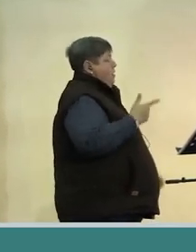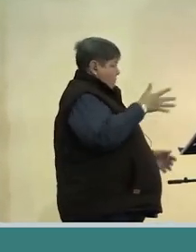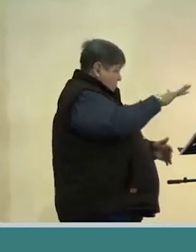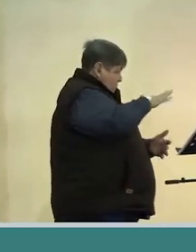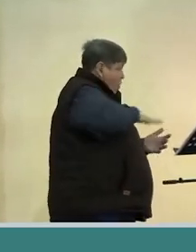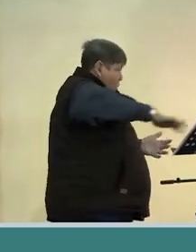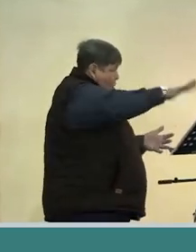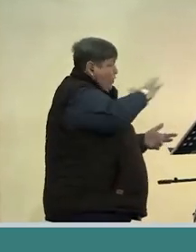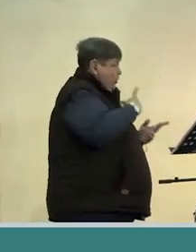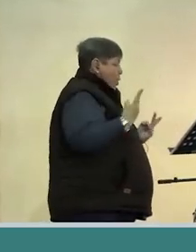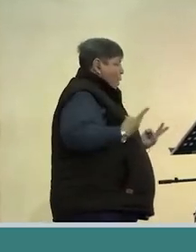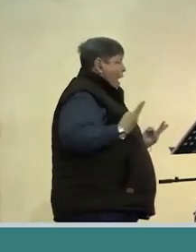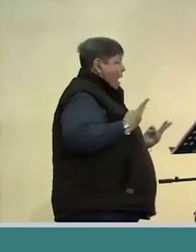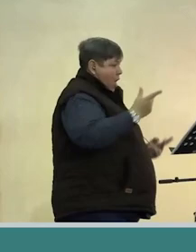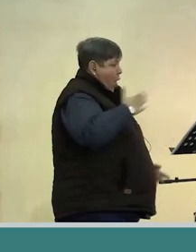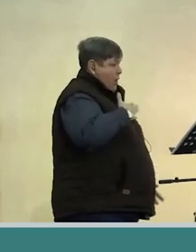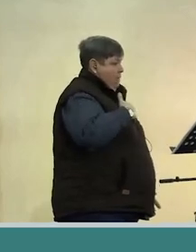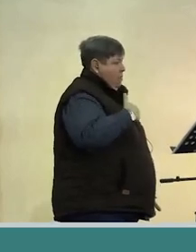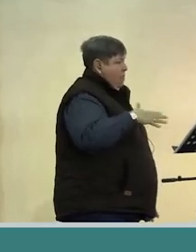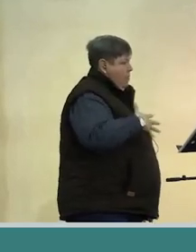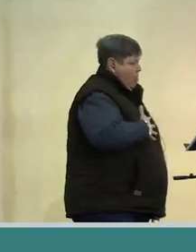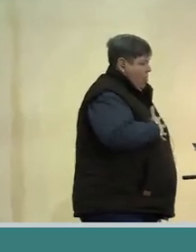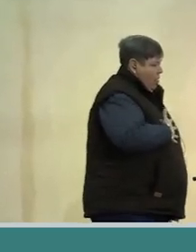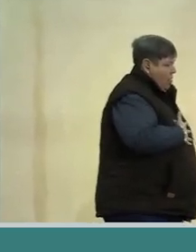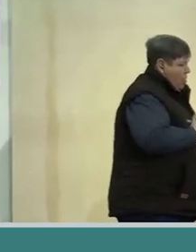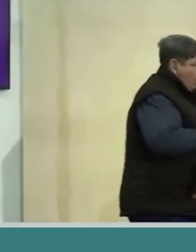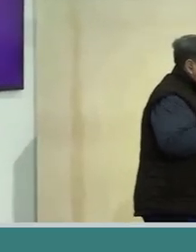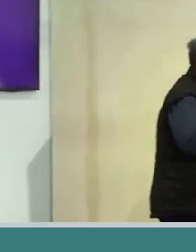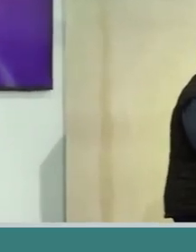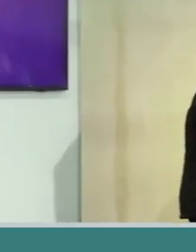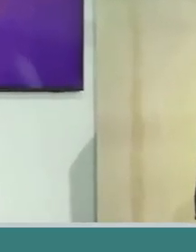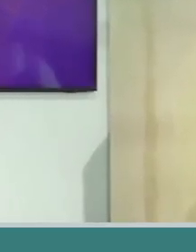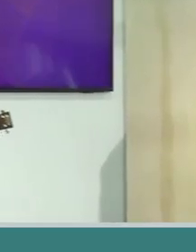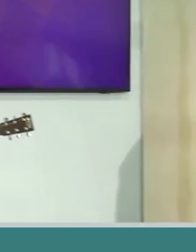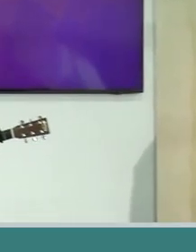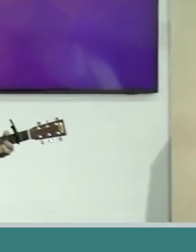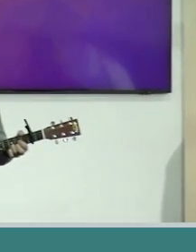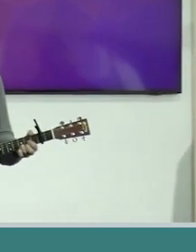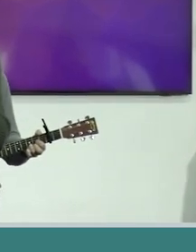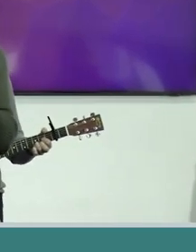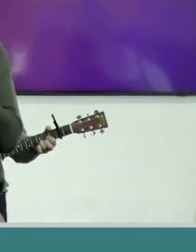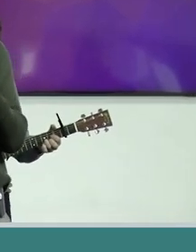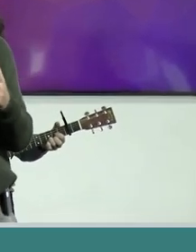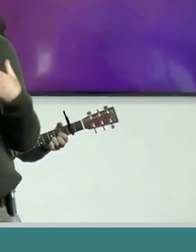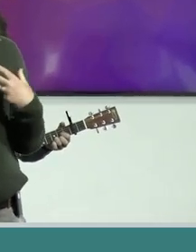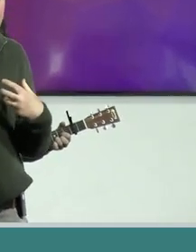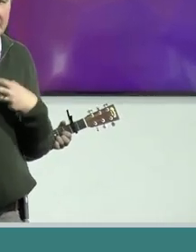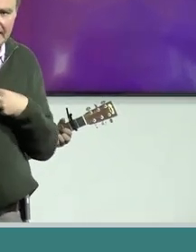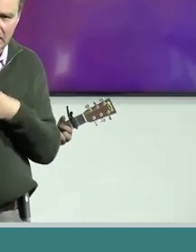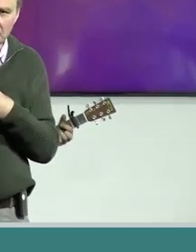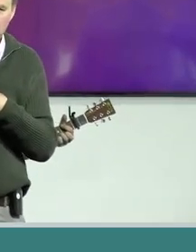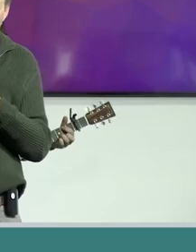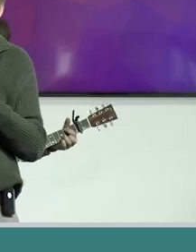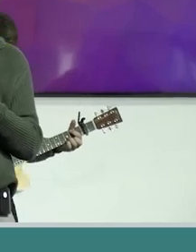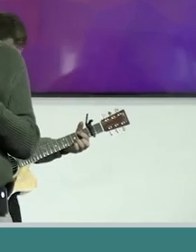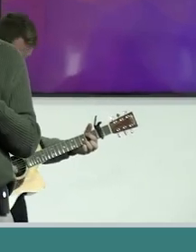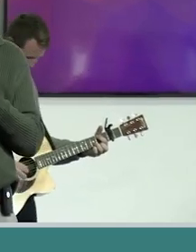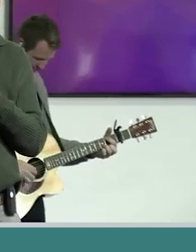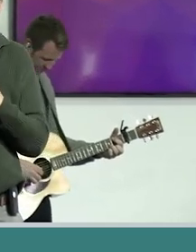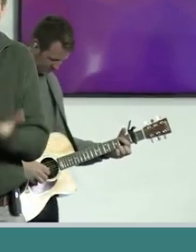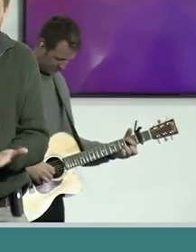jylle ook so en dat is belangrijker as dit mense van jy moet hou en dit is dat ek en jy moet verstaan ek en jy leef